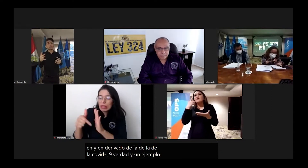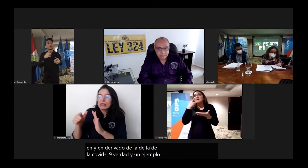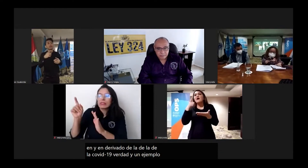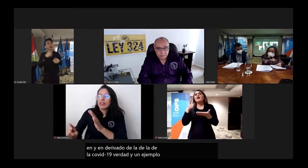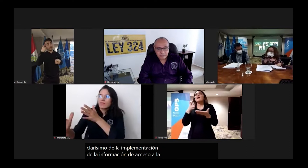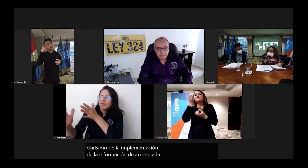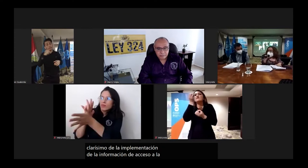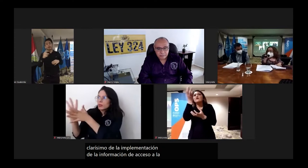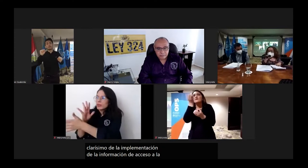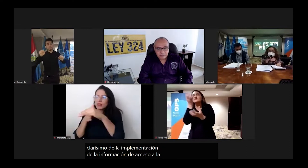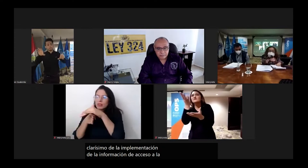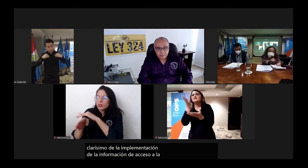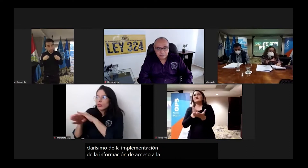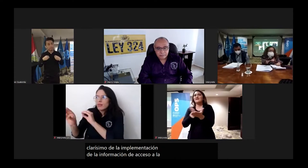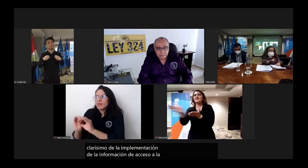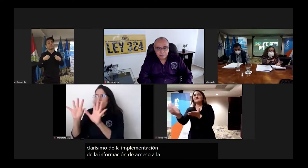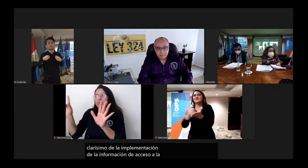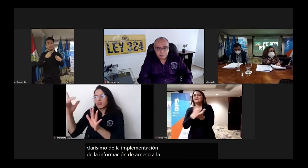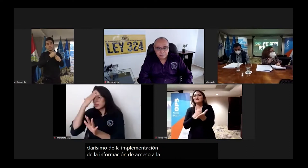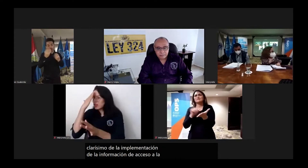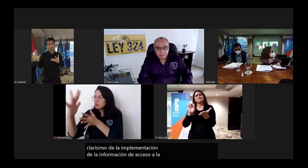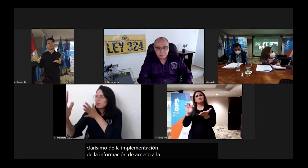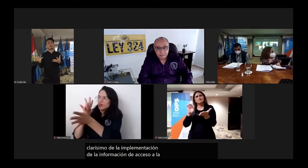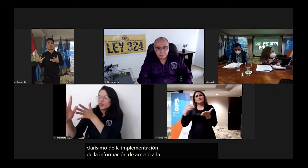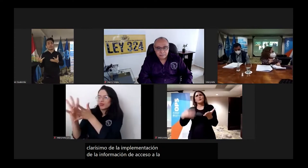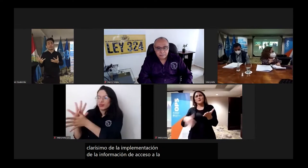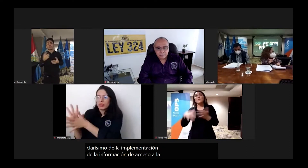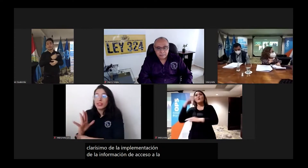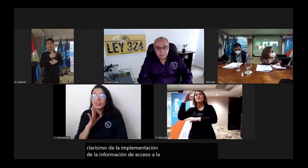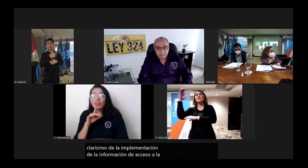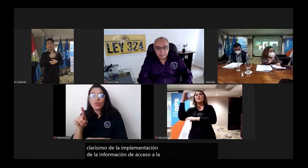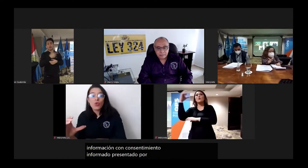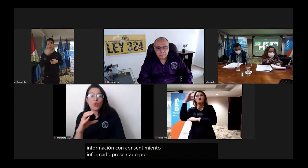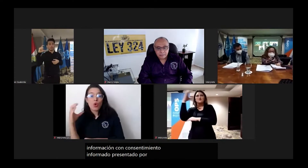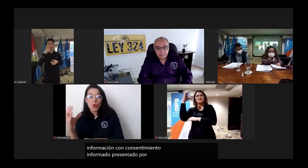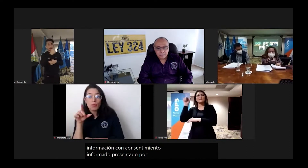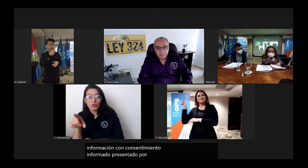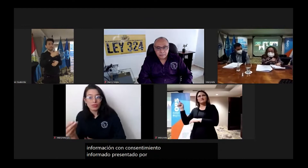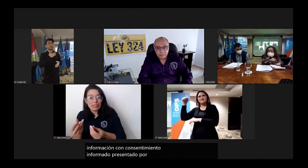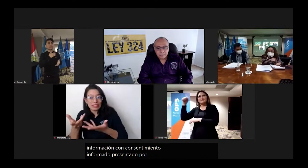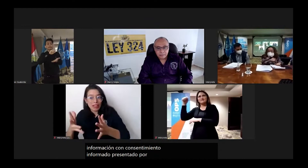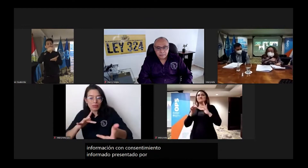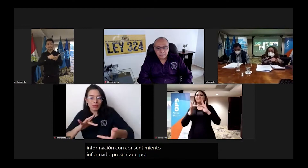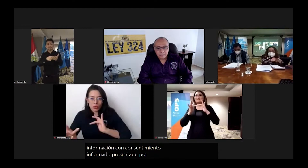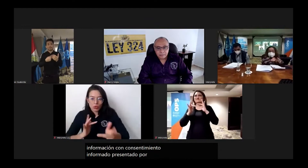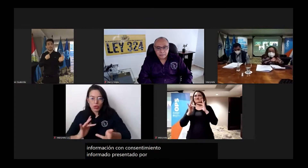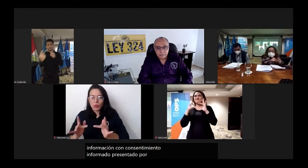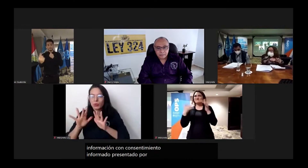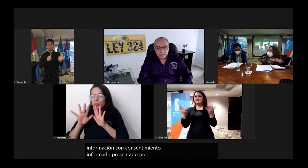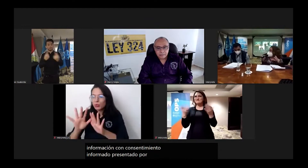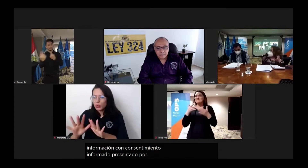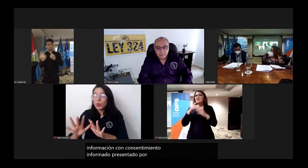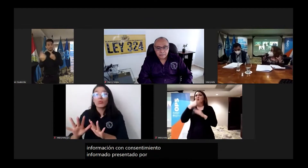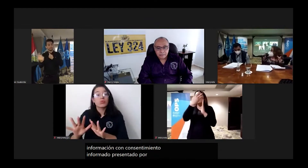con consentimiento informado presentado por Colombia desde los centros de relevo y